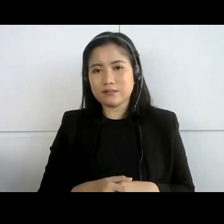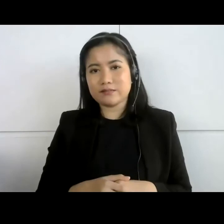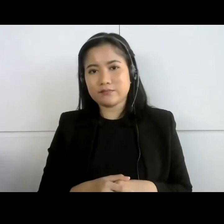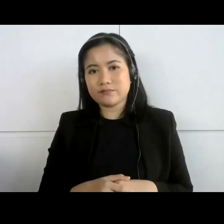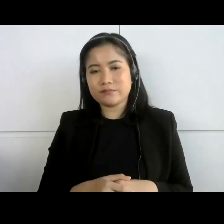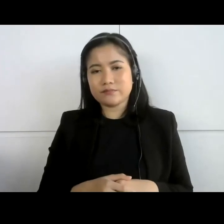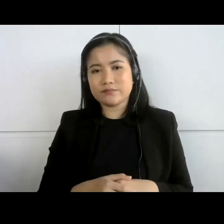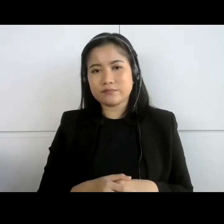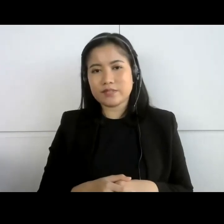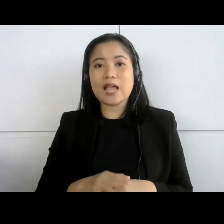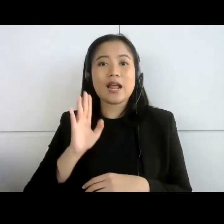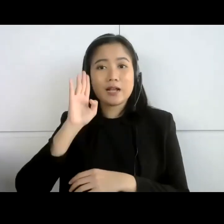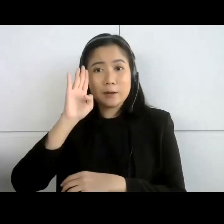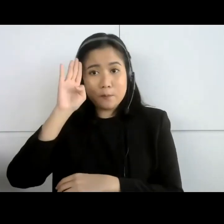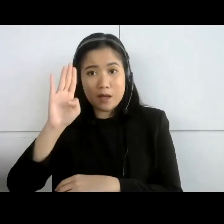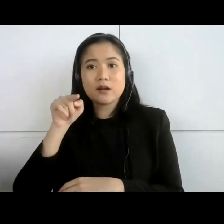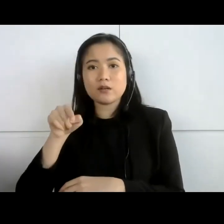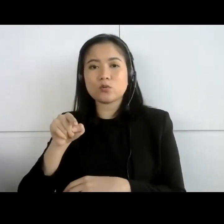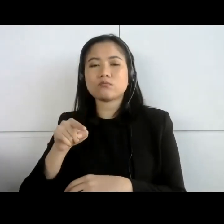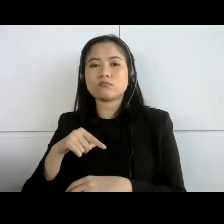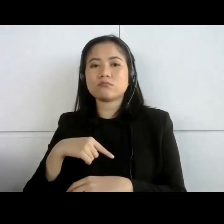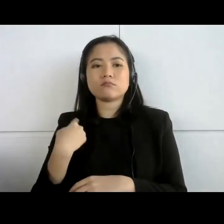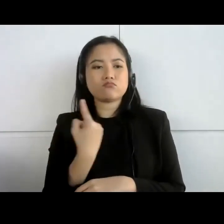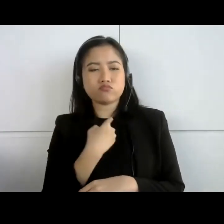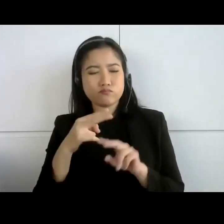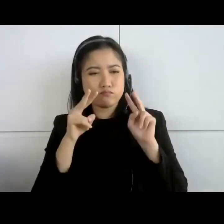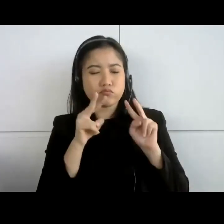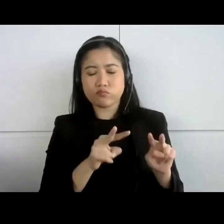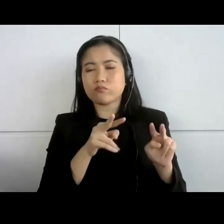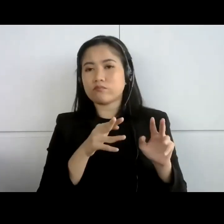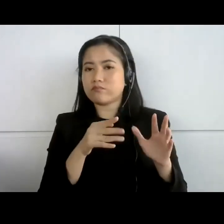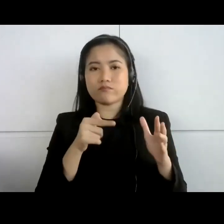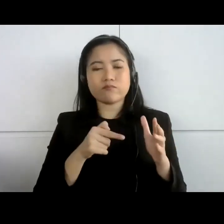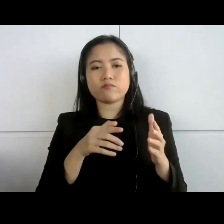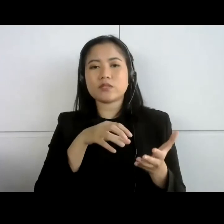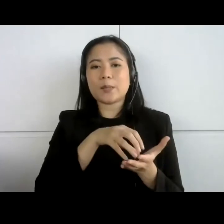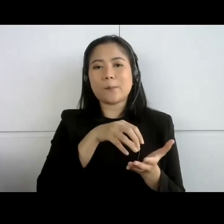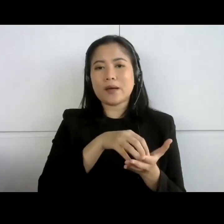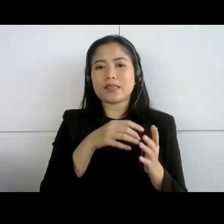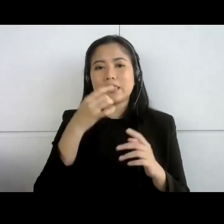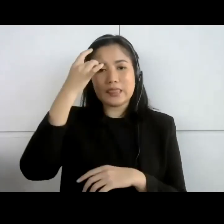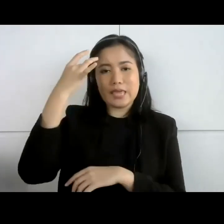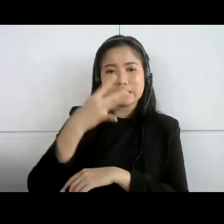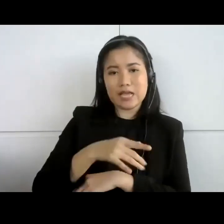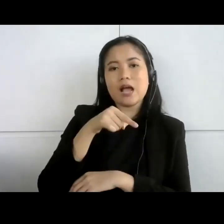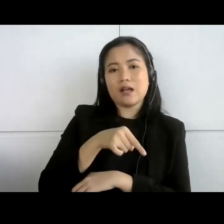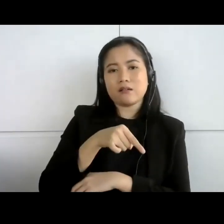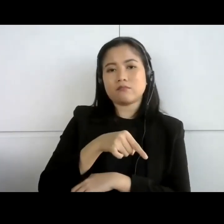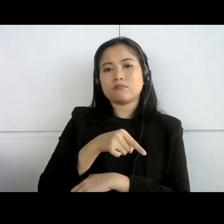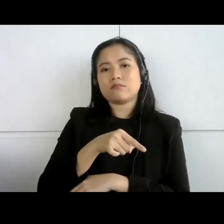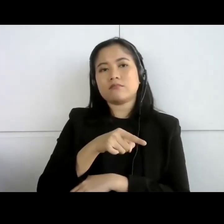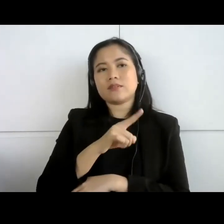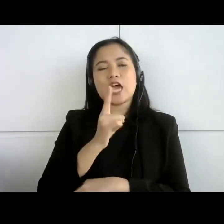itu tentu ke depan menjadi perhatian saya pula khusus di wilayah desa, baik dari